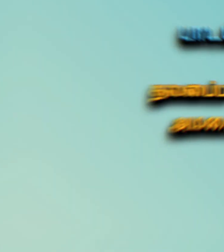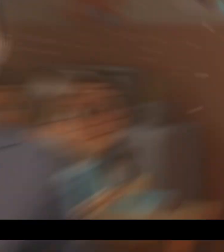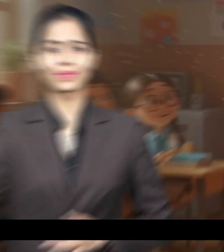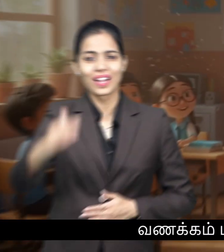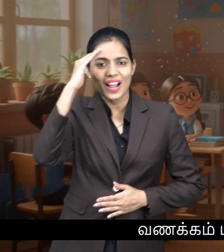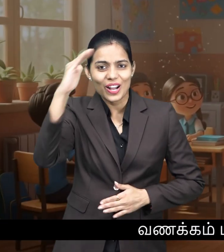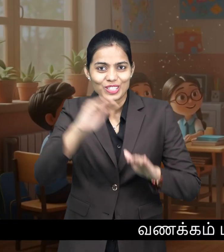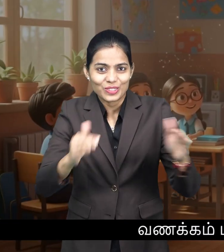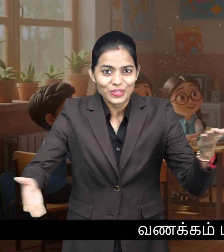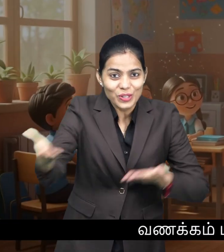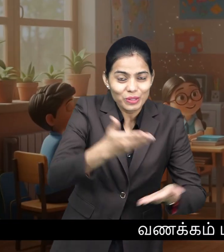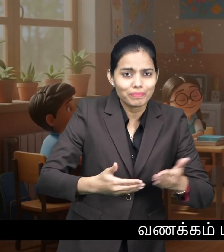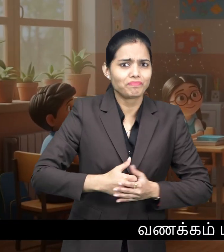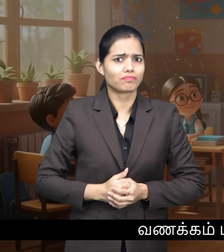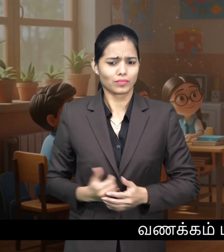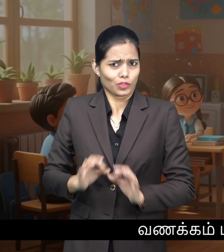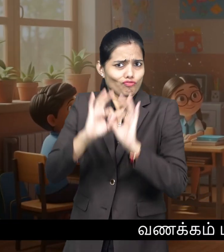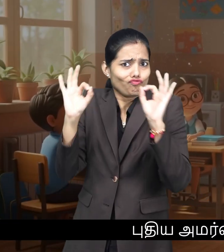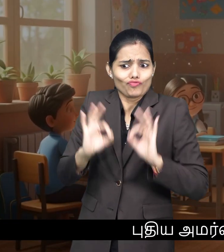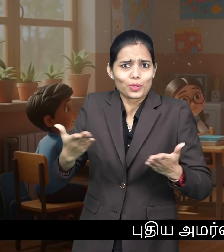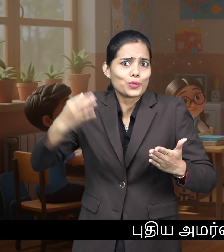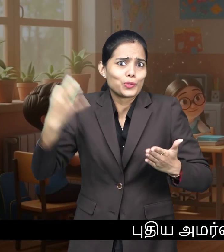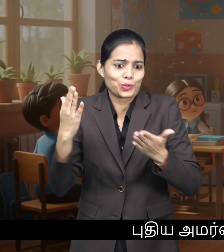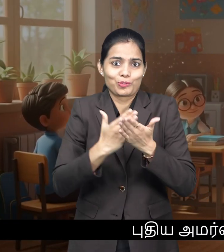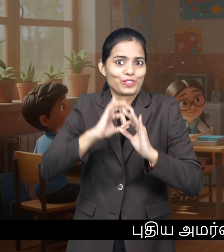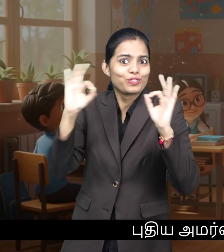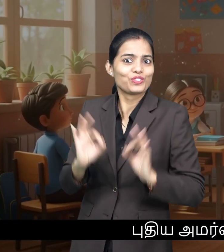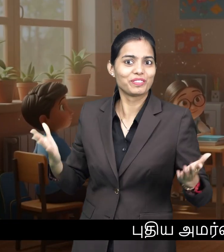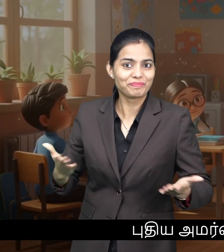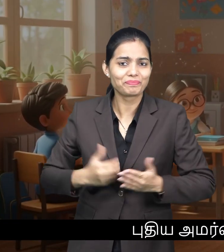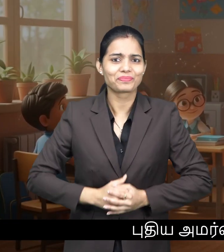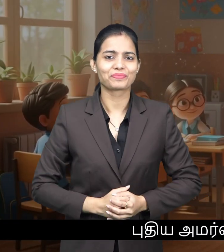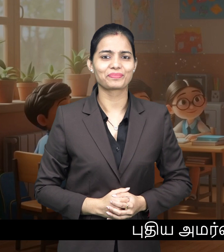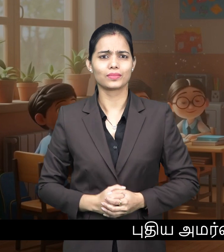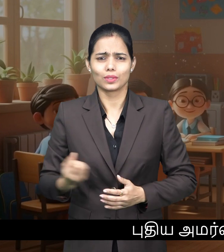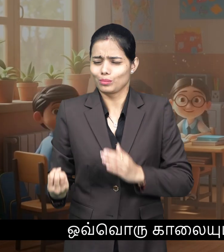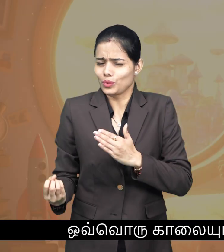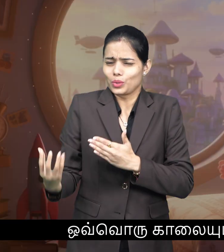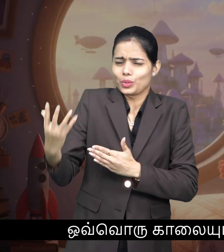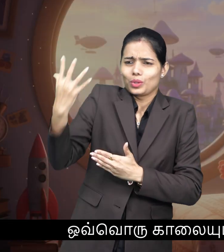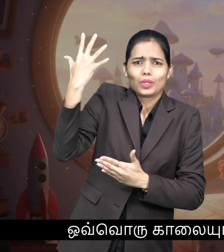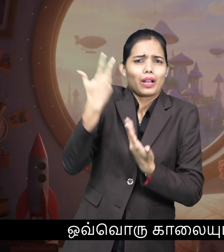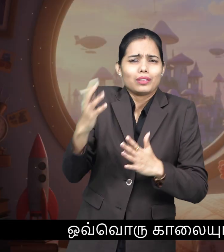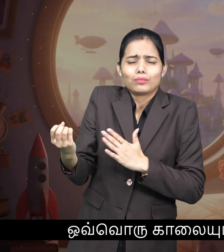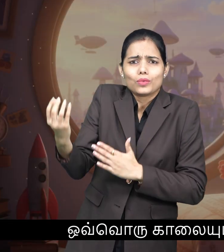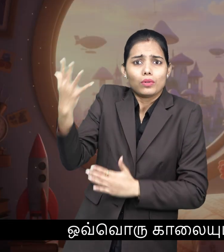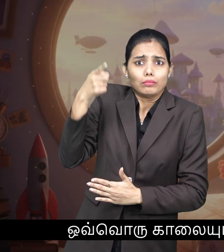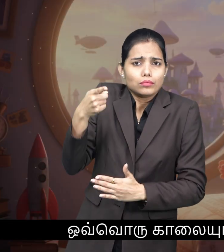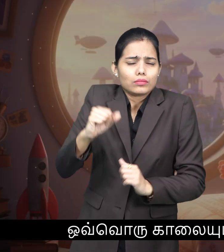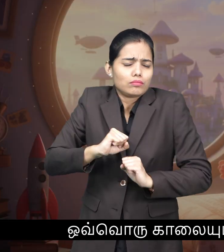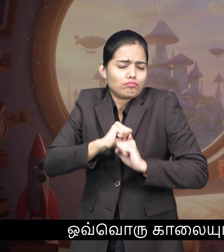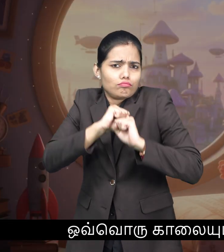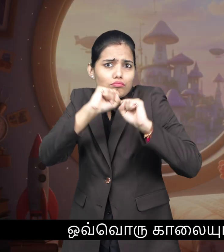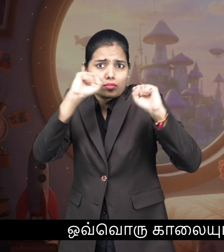3. வணக்கம் மாணவ செல்வங்களே, புதிய அமர்வுக்காக தயாராகுங்கள். ஒவ்வொரு காலையும்